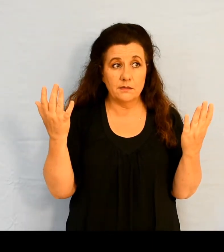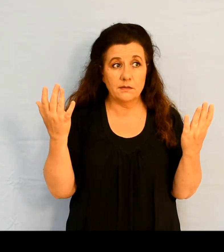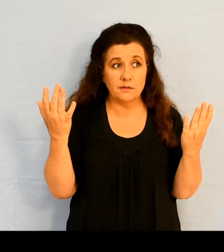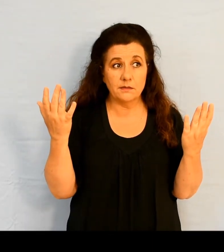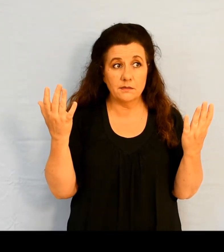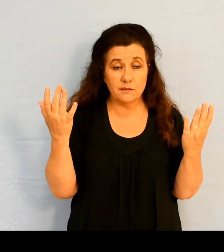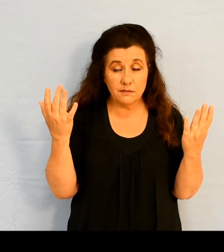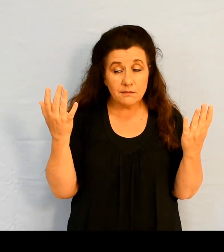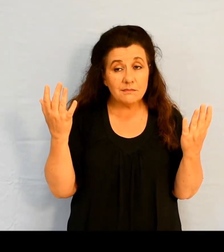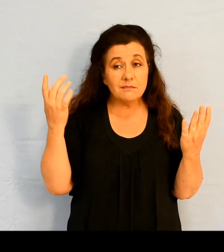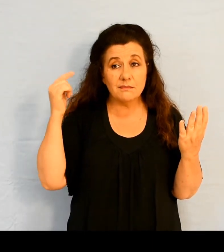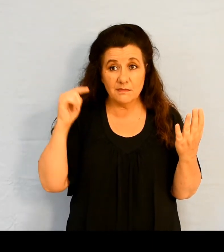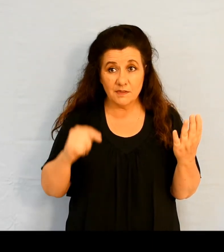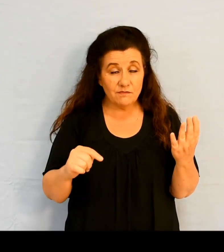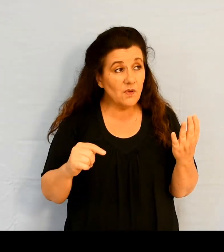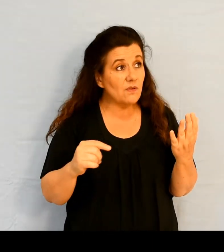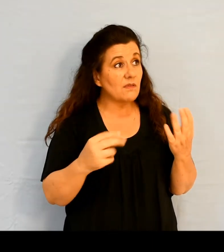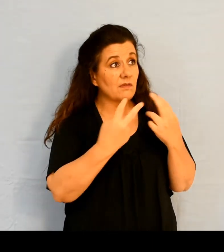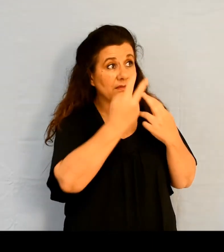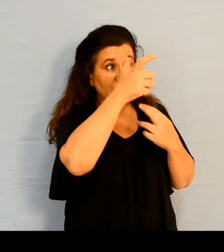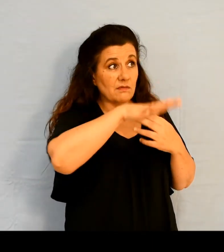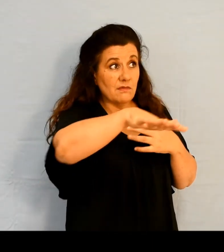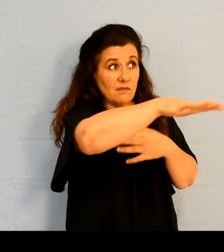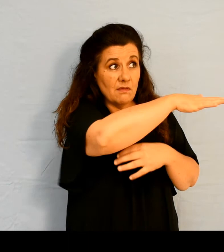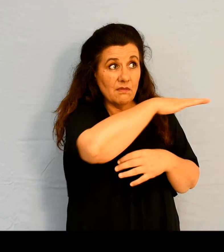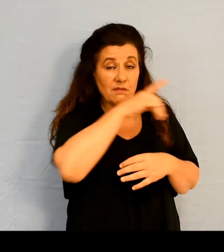Tu aimeras ton prochain comme toi-même.